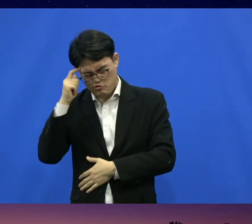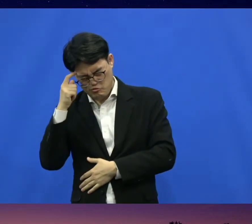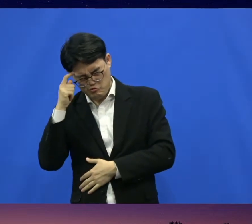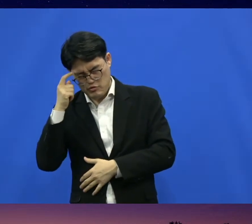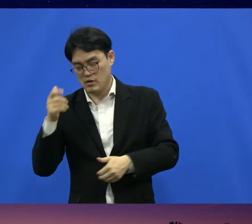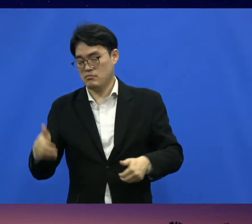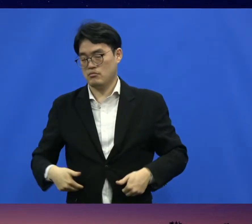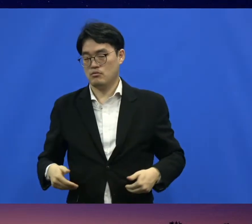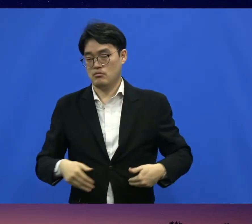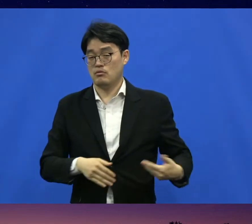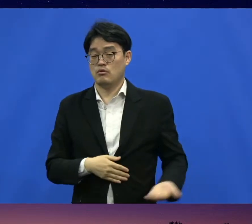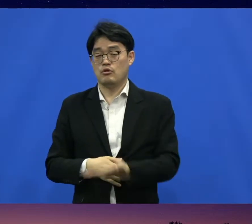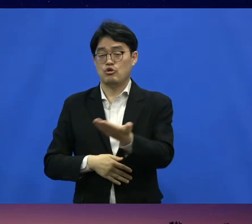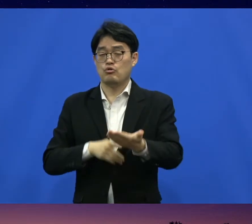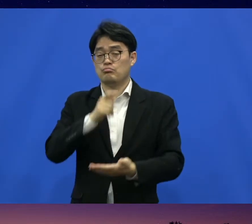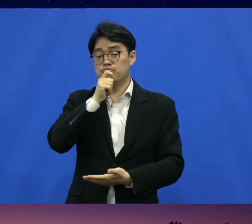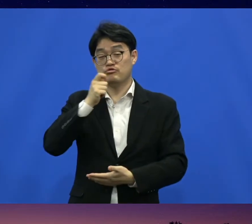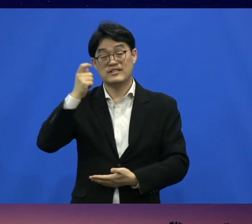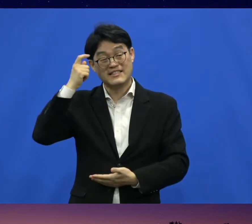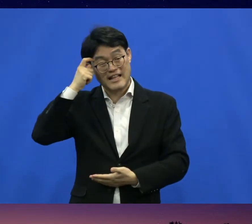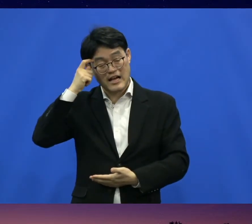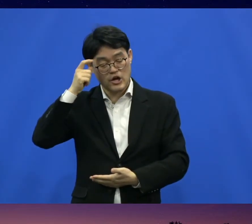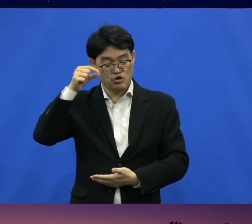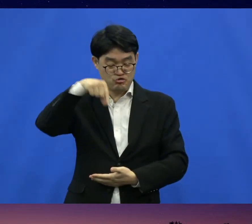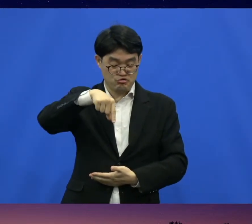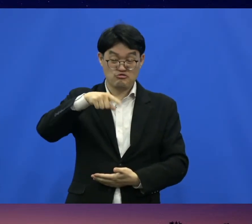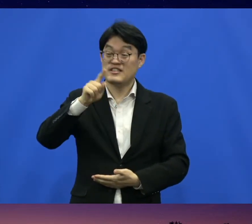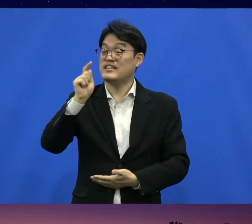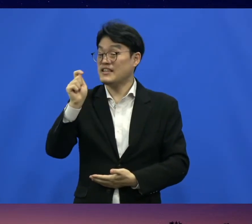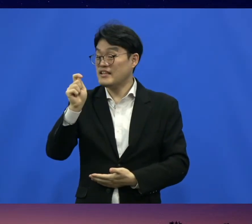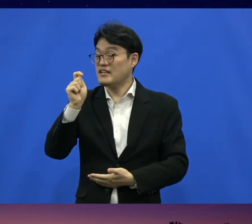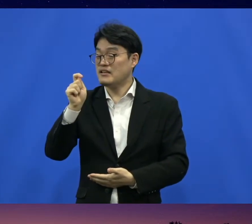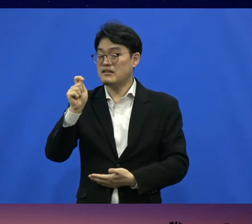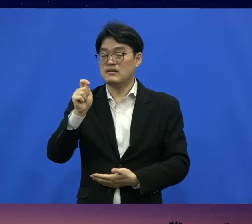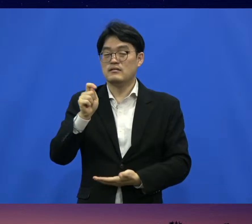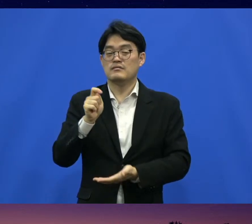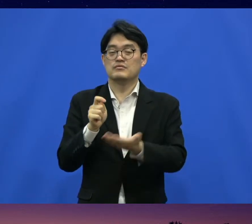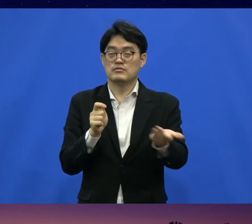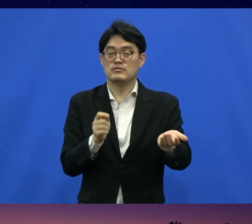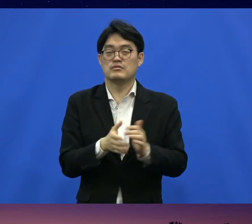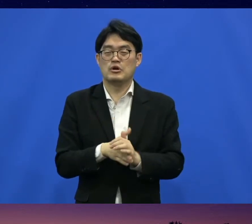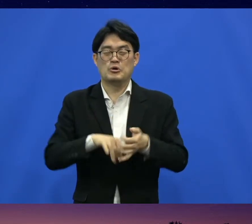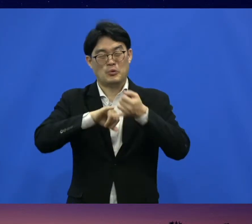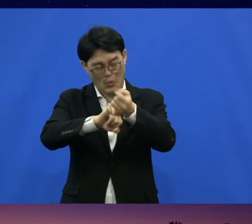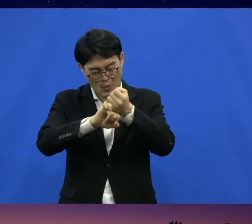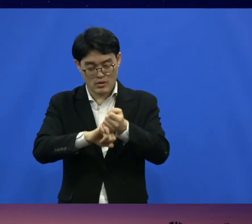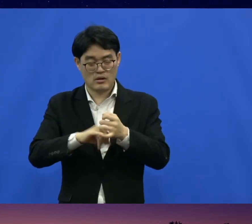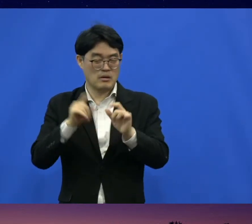이걸 그냥 우습게 여기면 안 돼요, 여러분. 우리 매일 성경 4,500원 꼭 사세요.